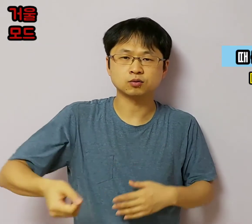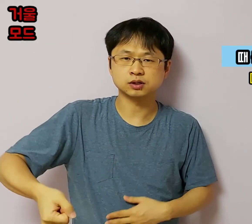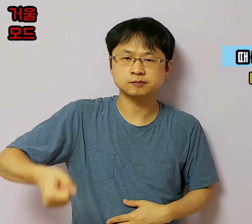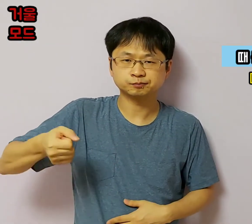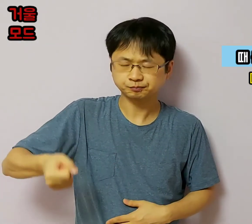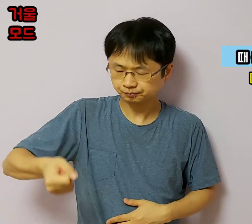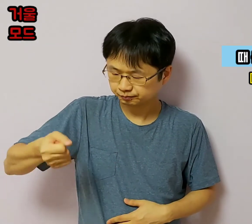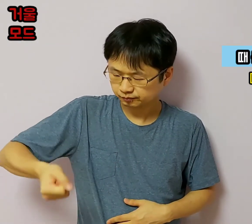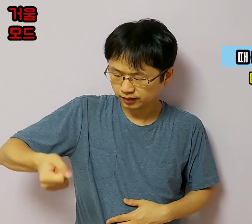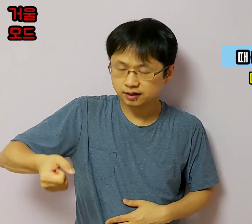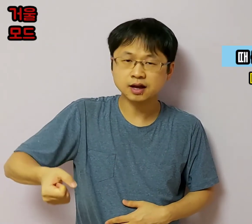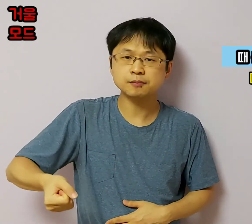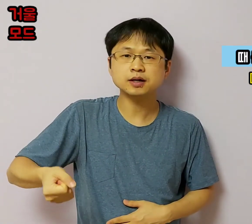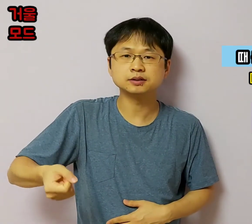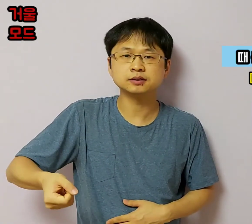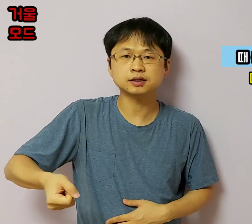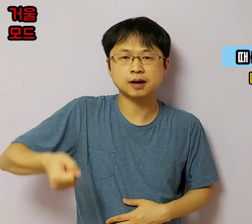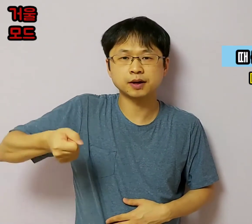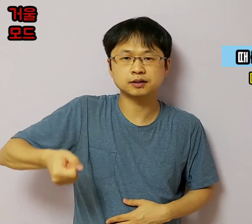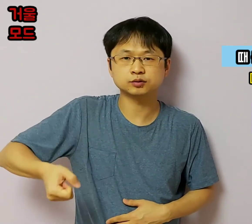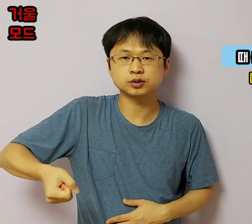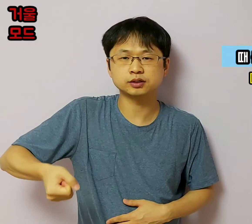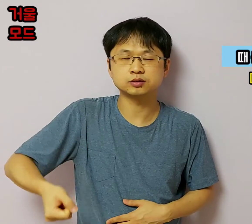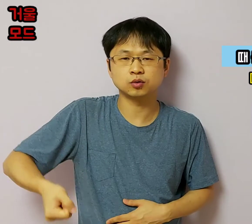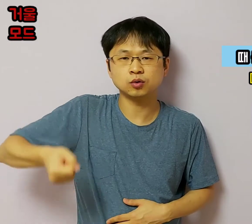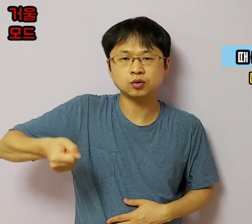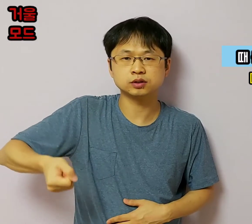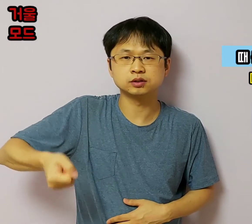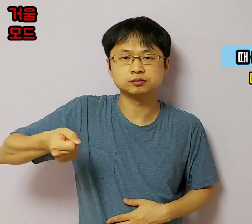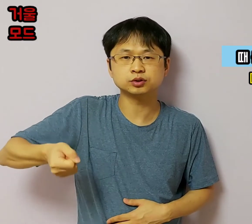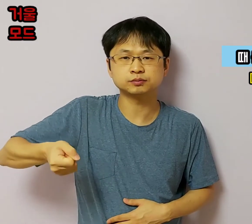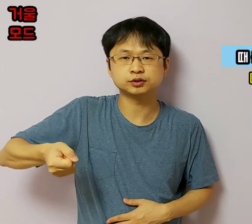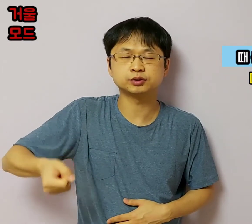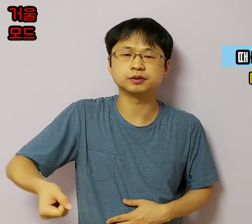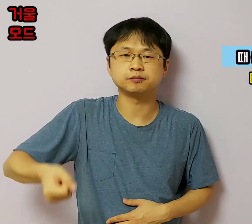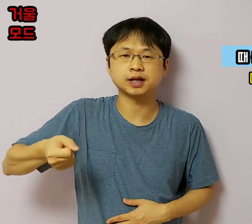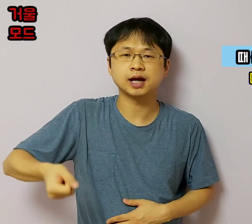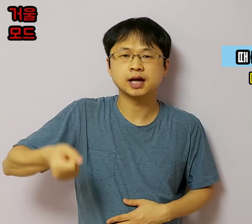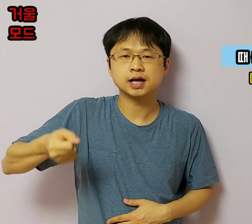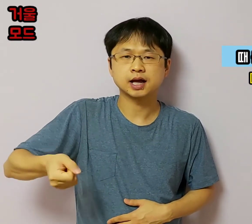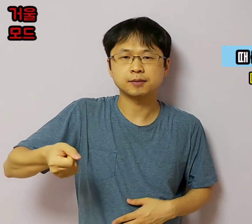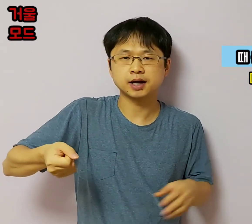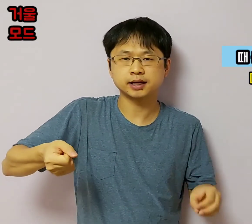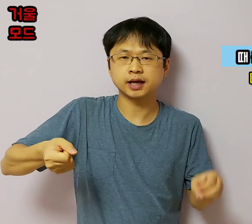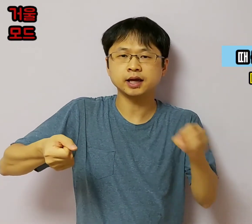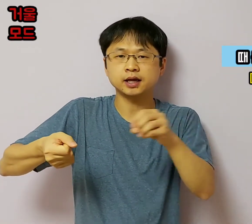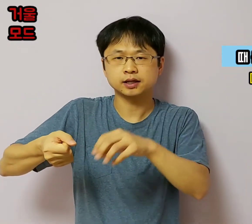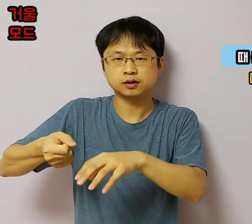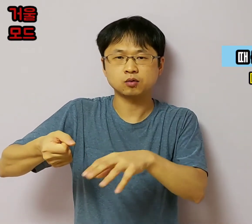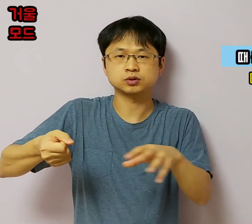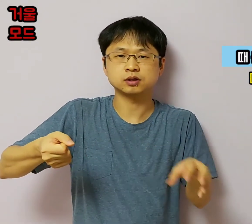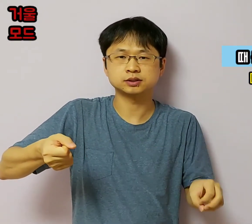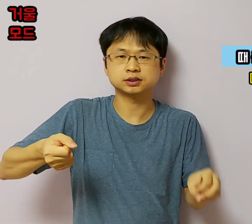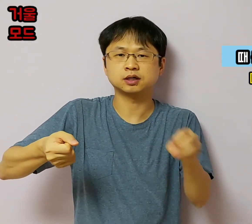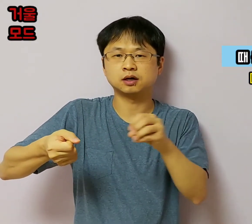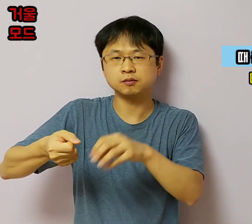넣고서 가방은 가방을 손에 들고 드는 모습 해주시면 됩니다. 가방 안에 넣고서 직접